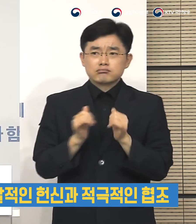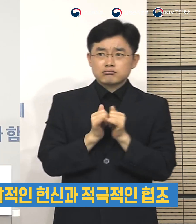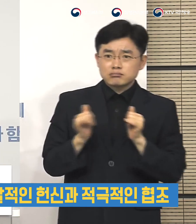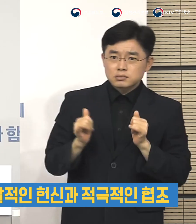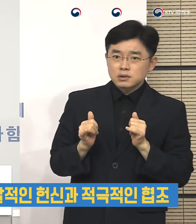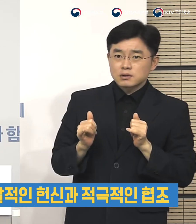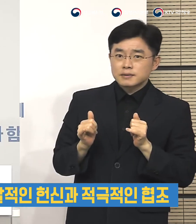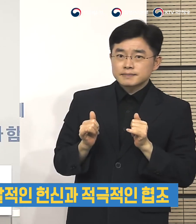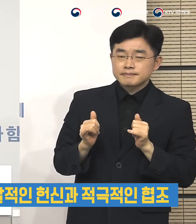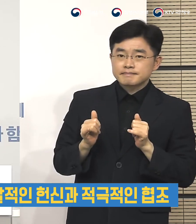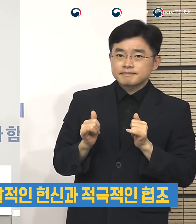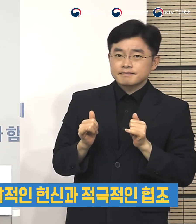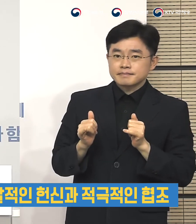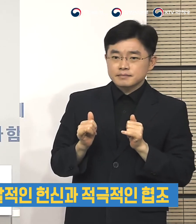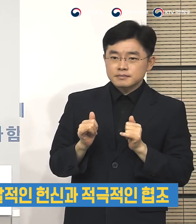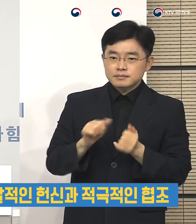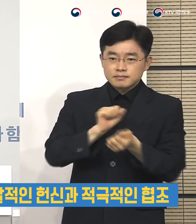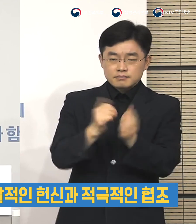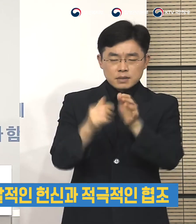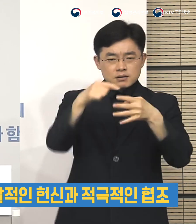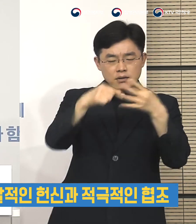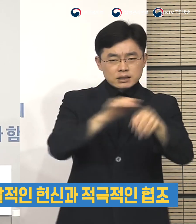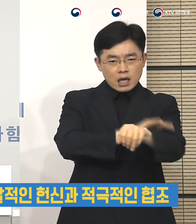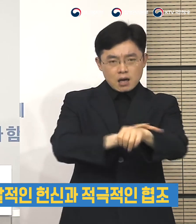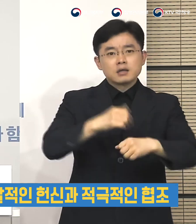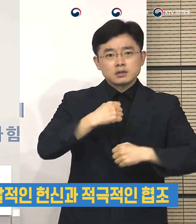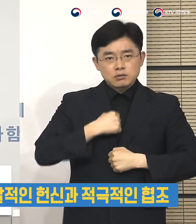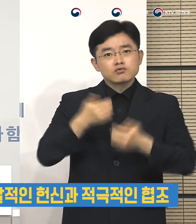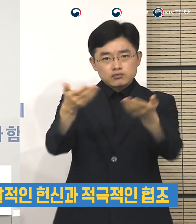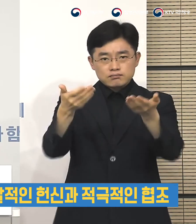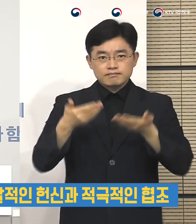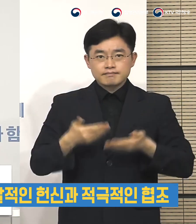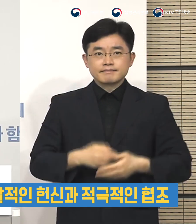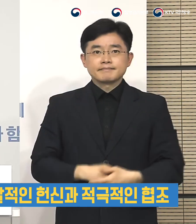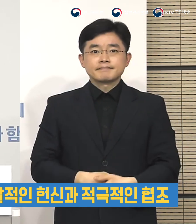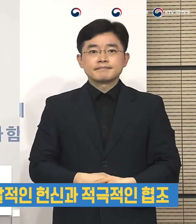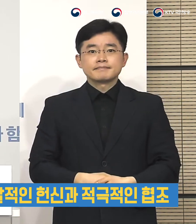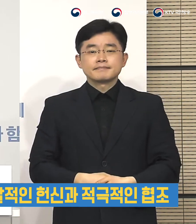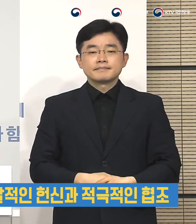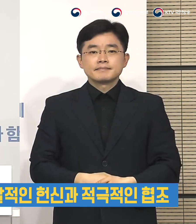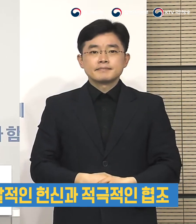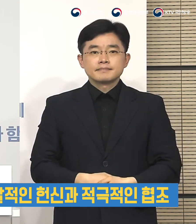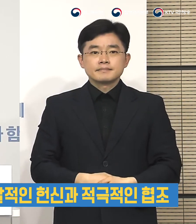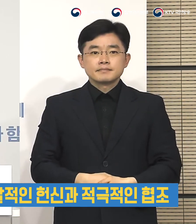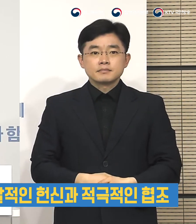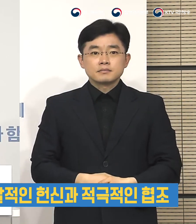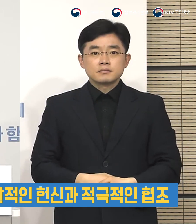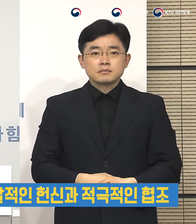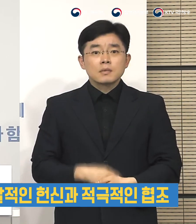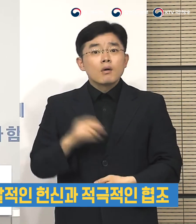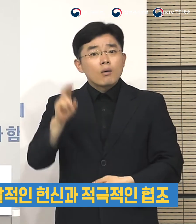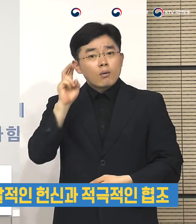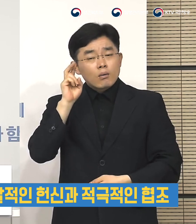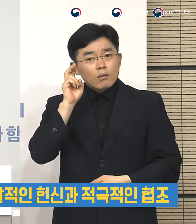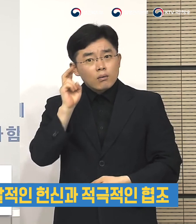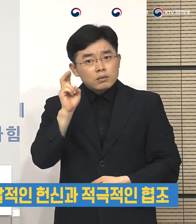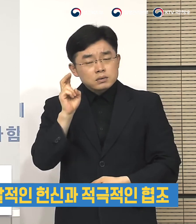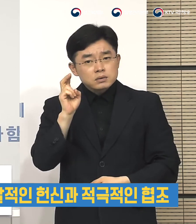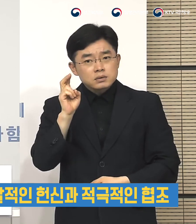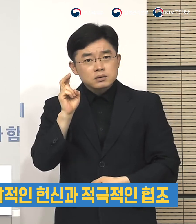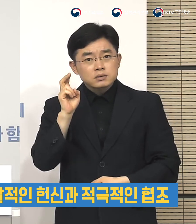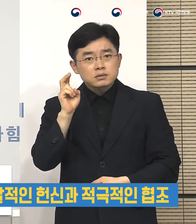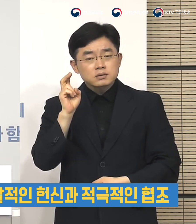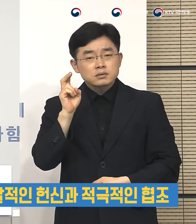여러분들께서도 결국은 이해와 그리고 그 본인이 자칫 이러한